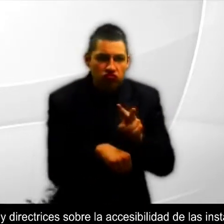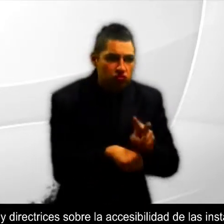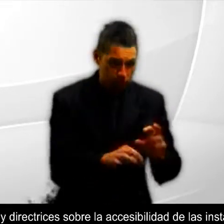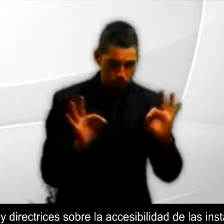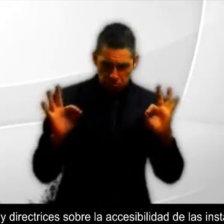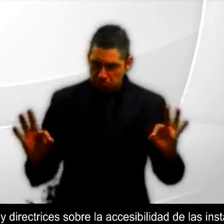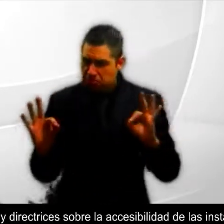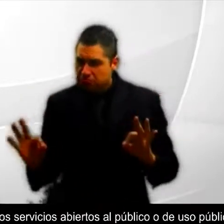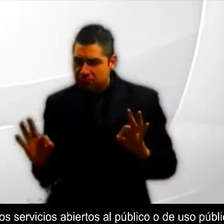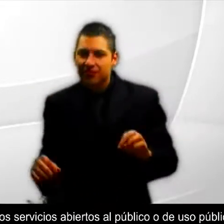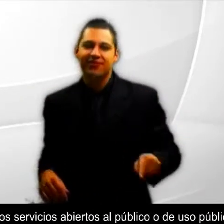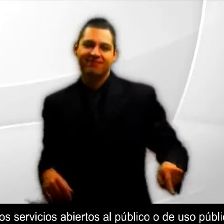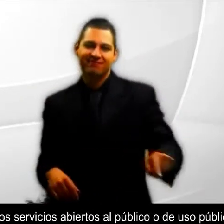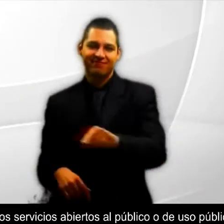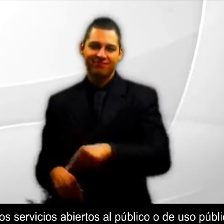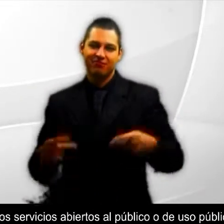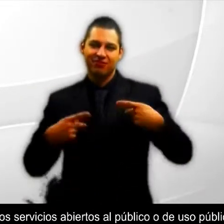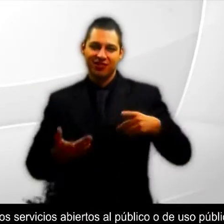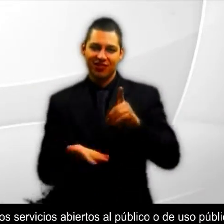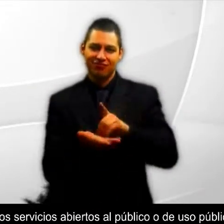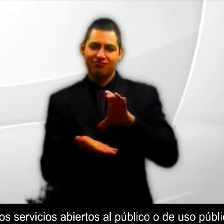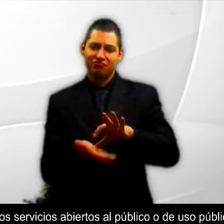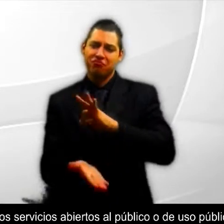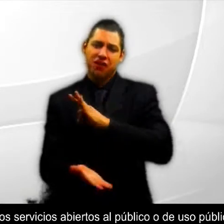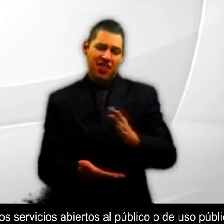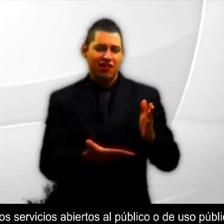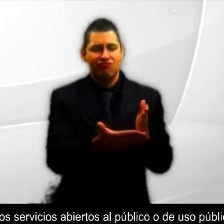instalaciones y los servicios abiertos al público o de uso público.